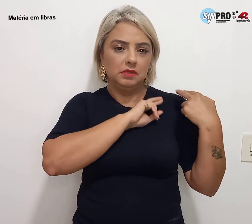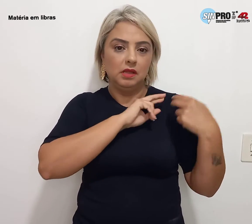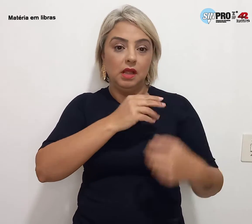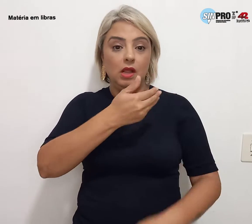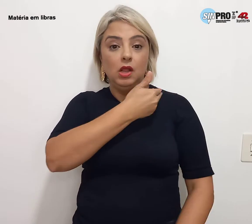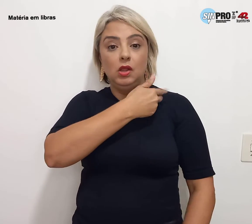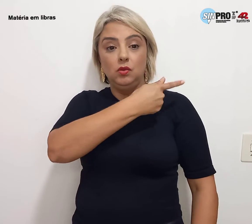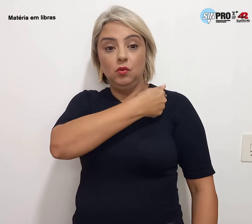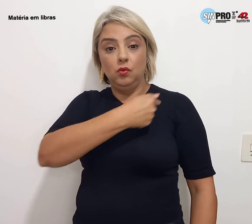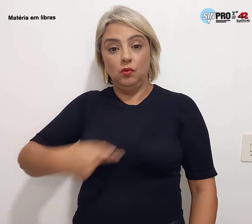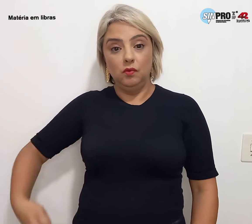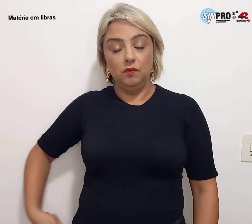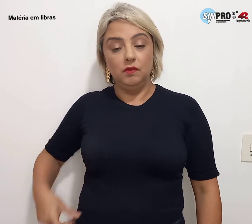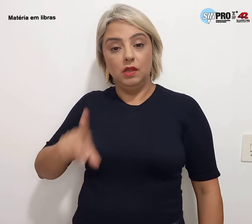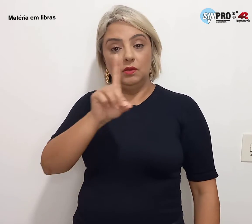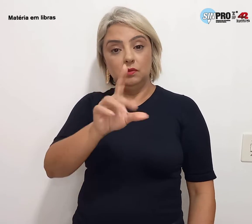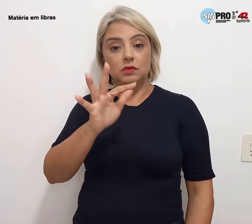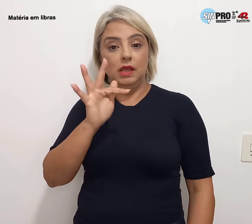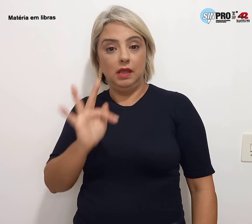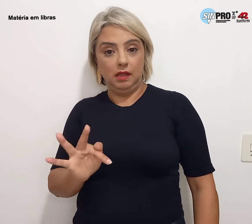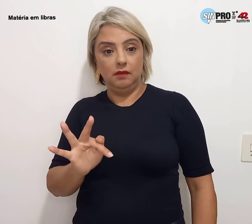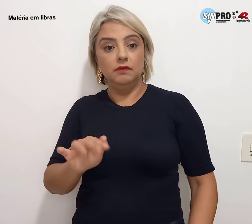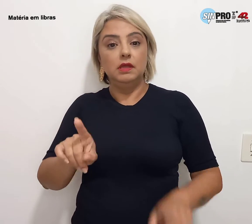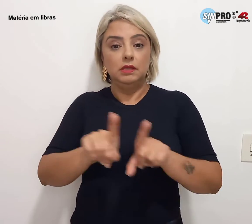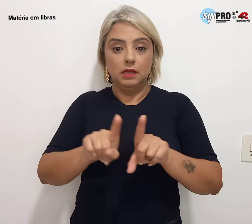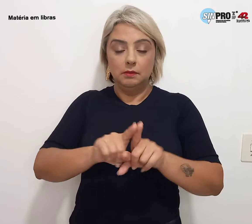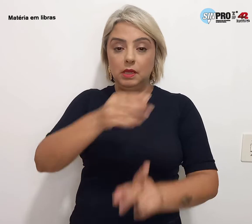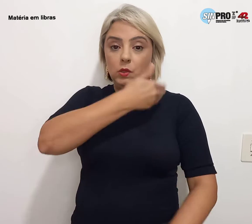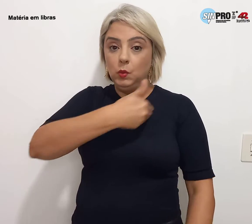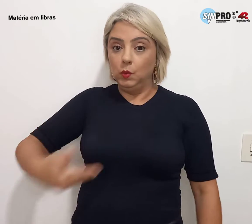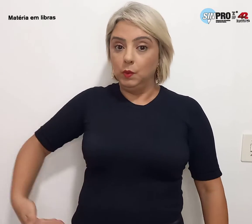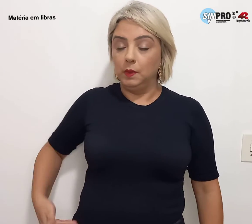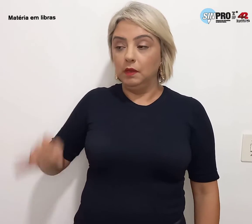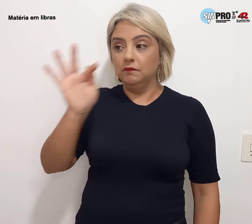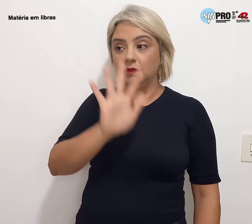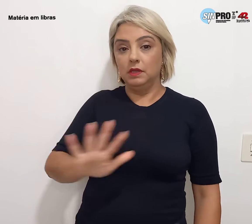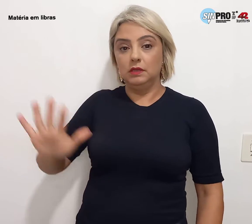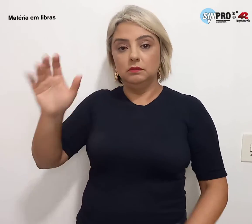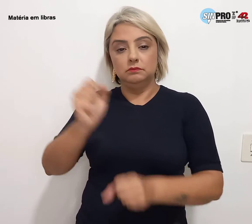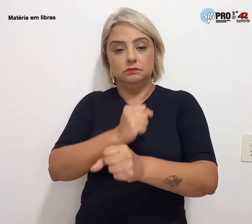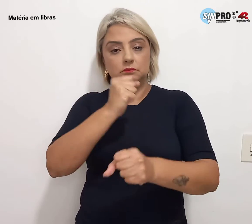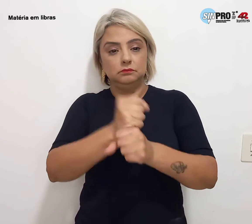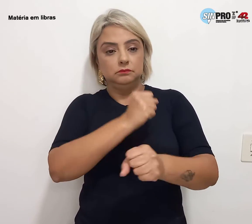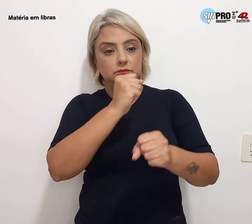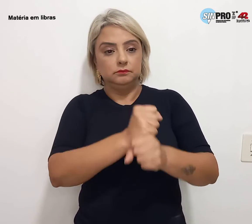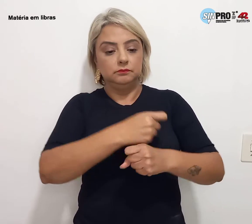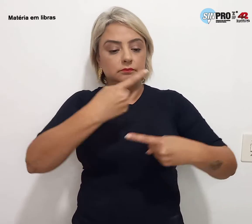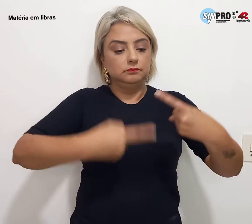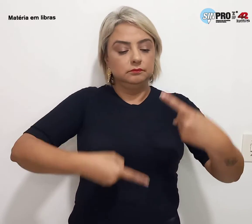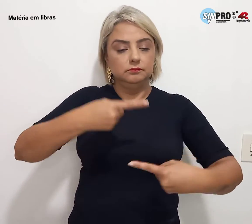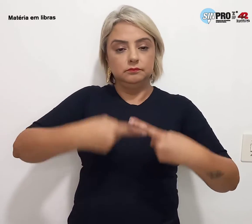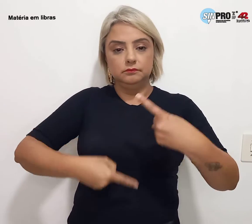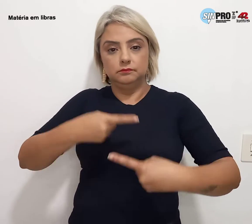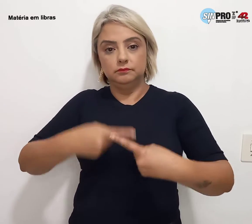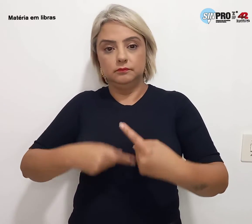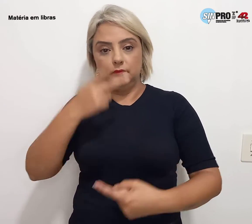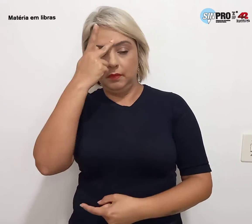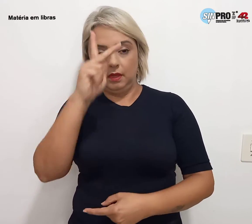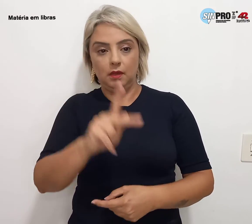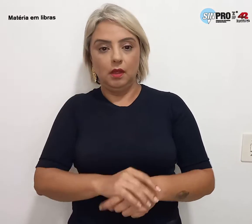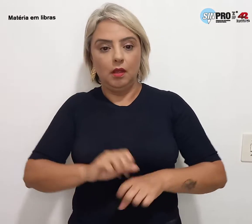Governo do Distrito Federal e do Governo Federal na construção de políticas para o combate à